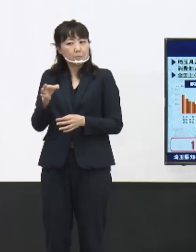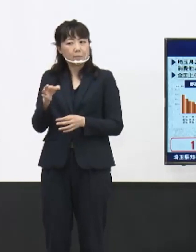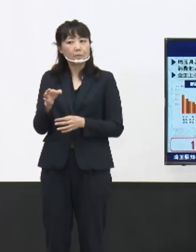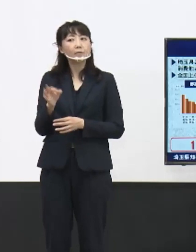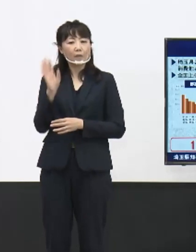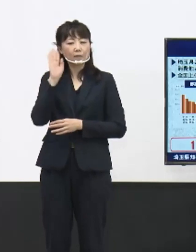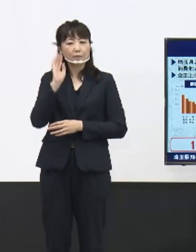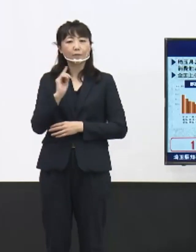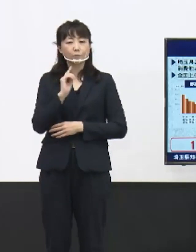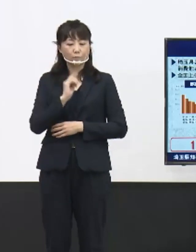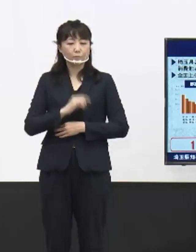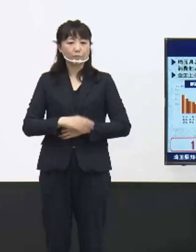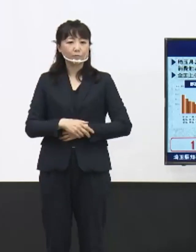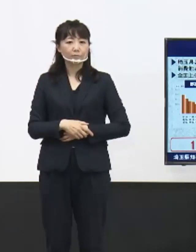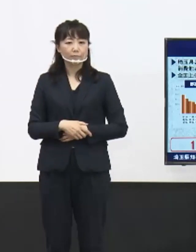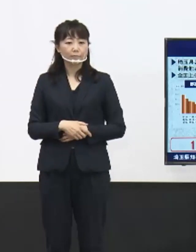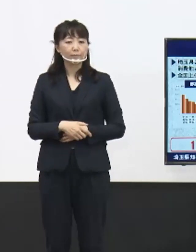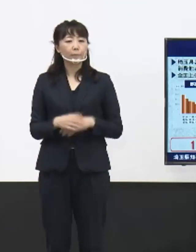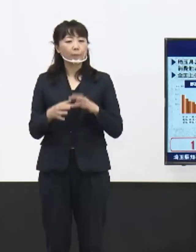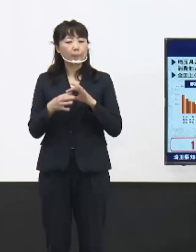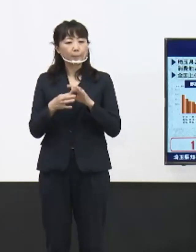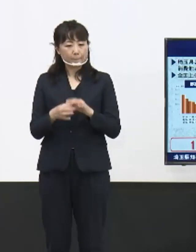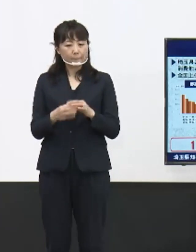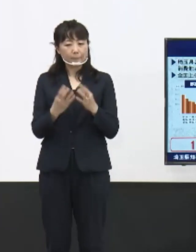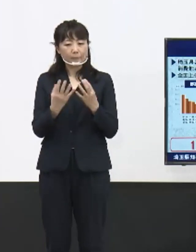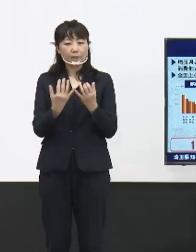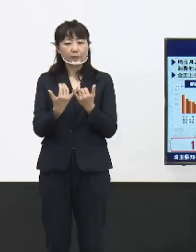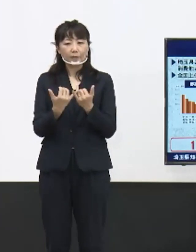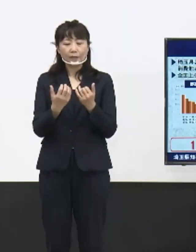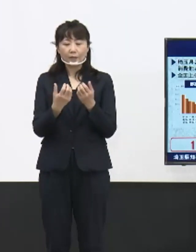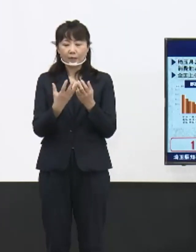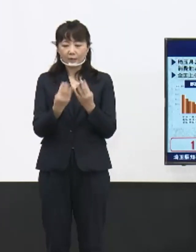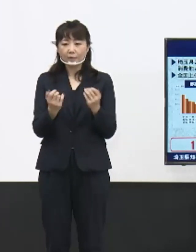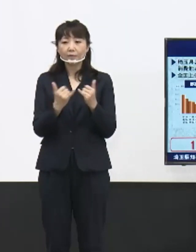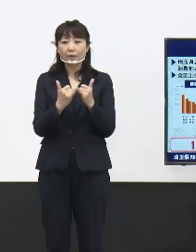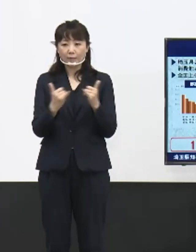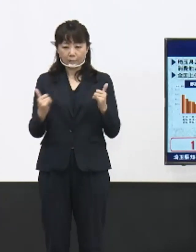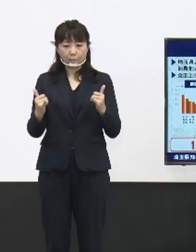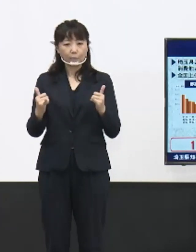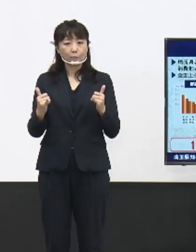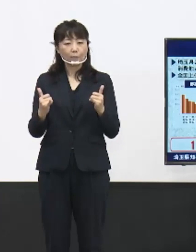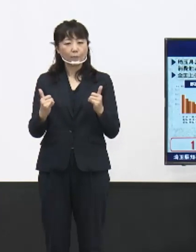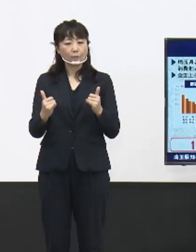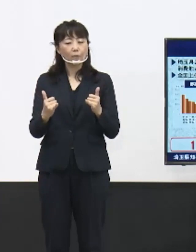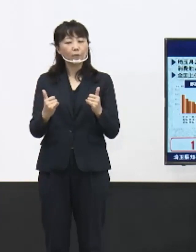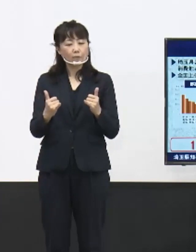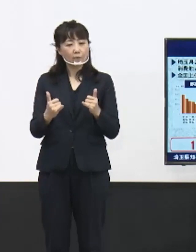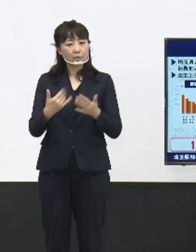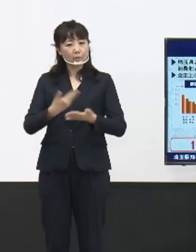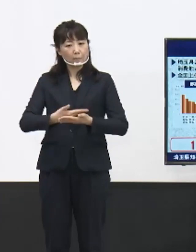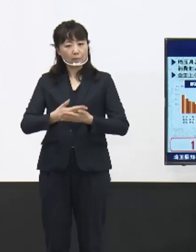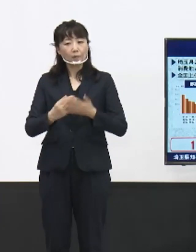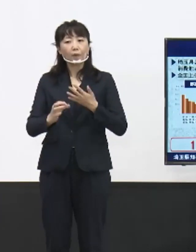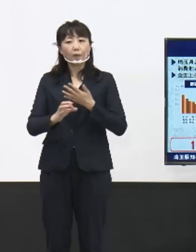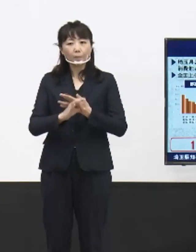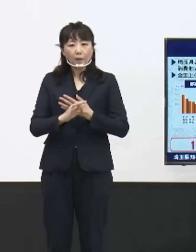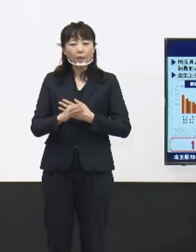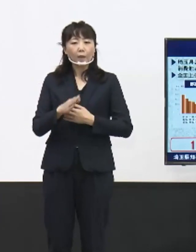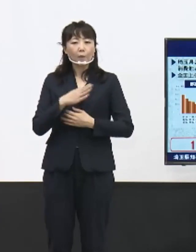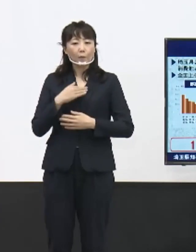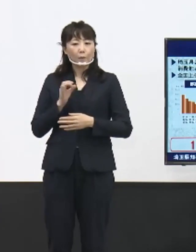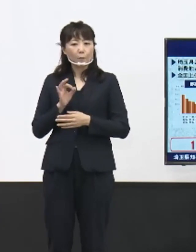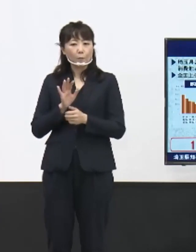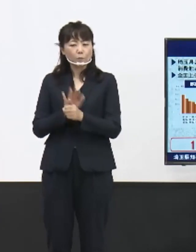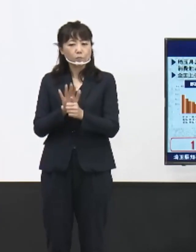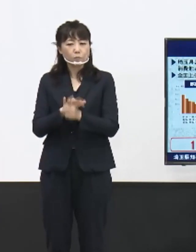中でも先ほど申し上げた多くの方々が要望されるということであれば、当然我々もやりたいし、これについては実